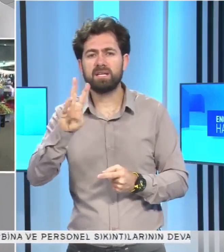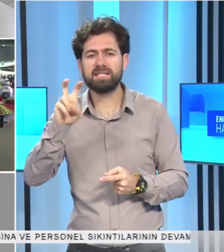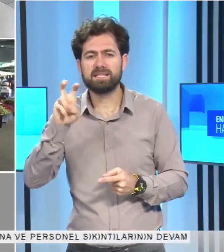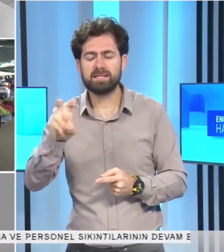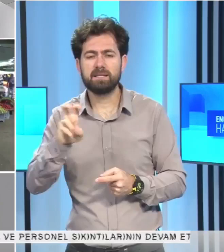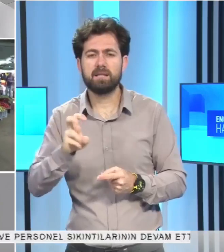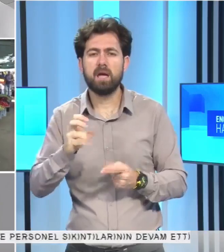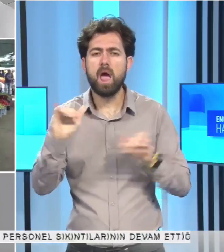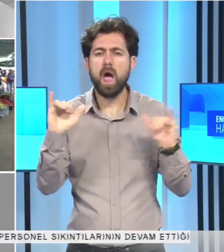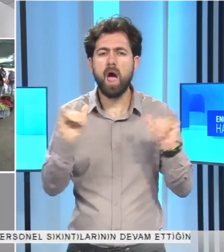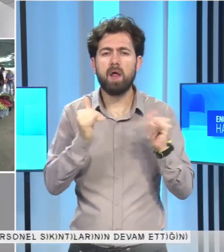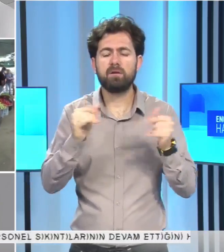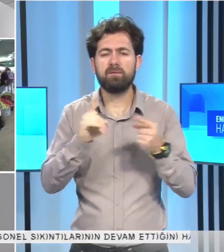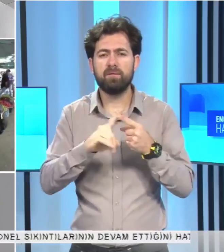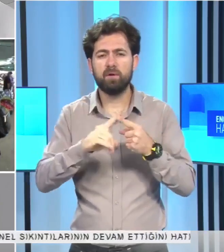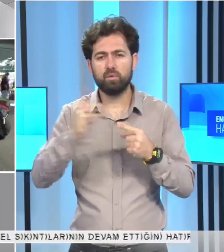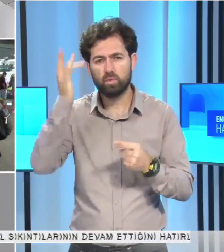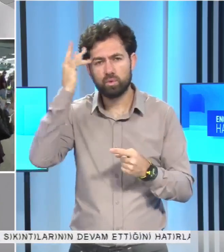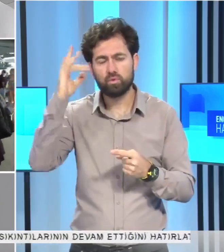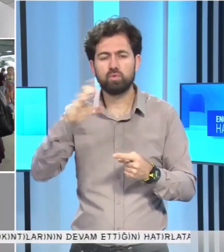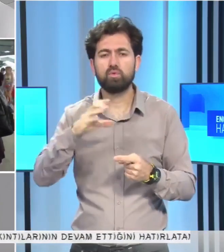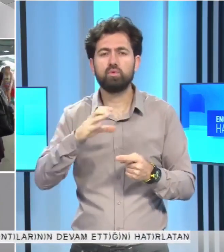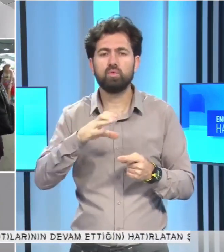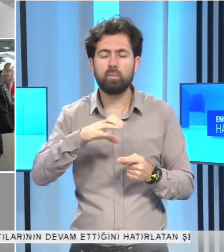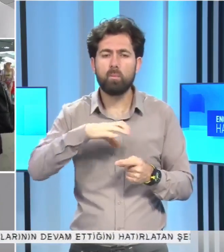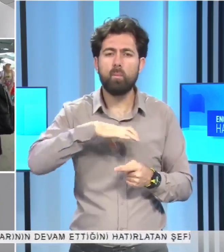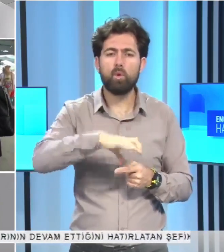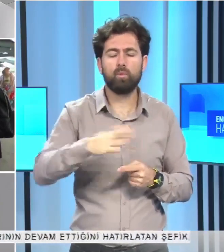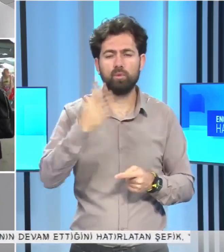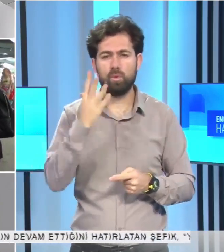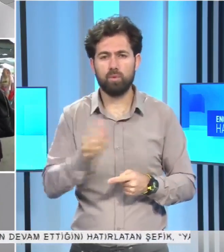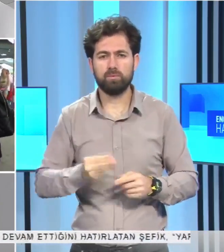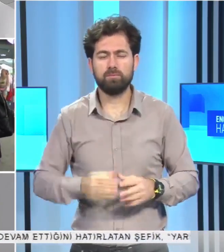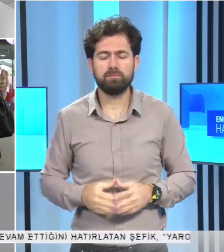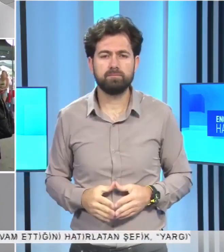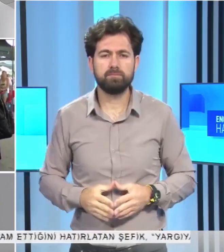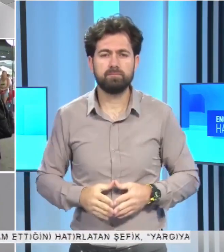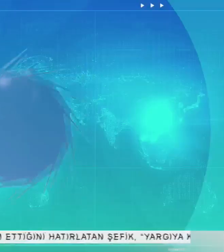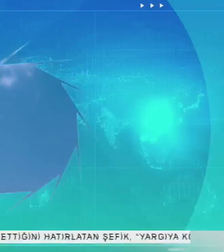%19.48 ile eğlence ve kültür ana grubunda meydana geldi.